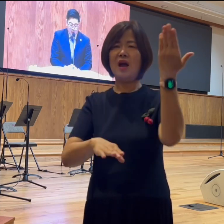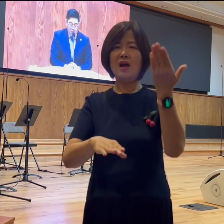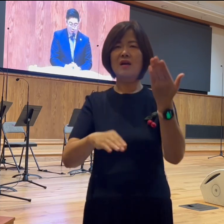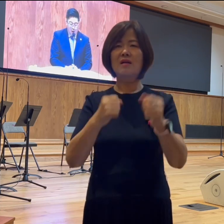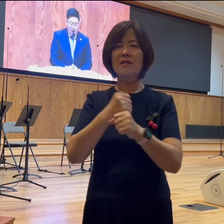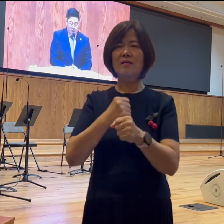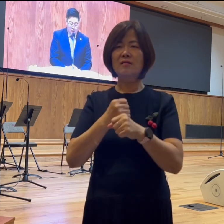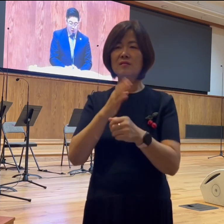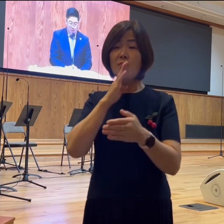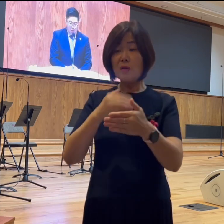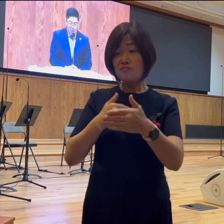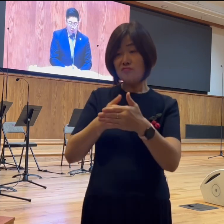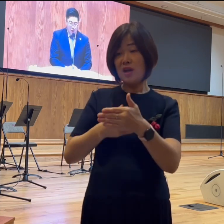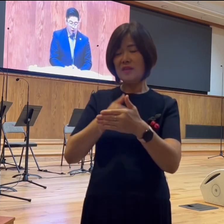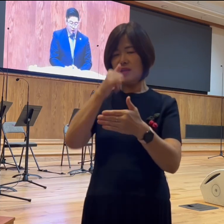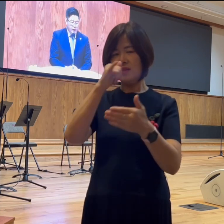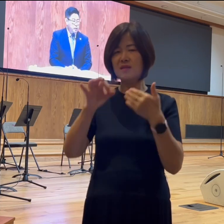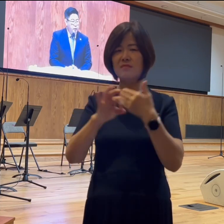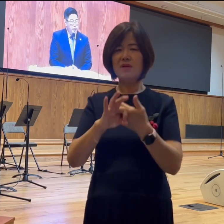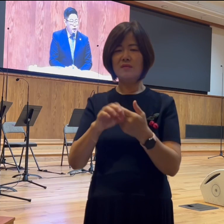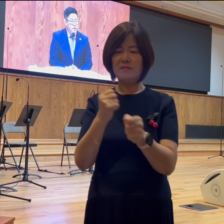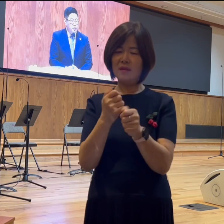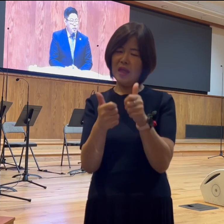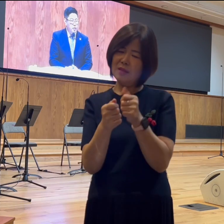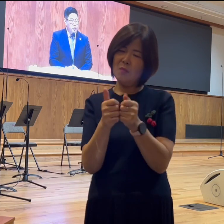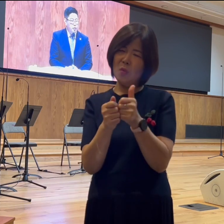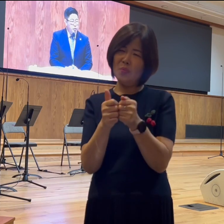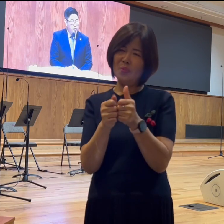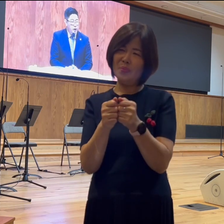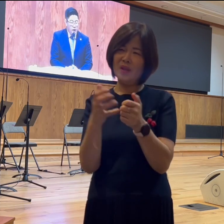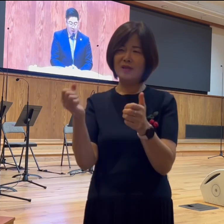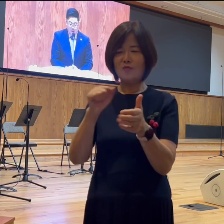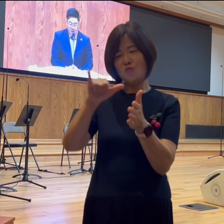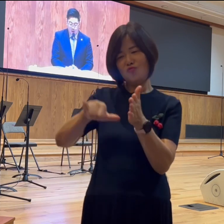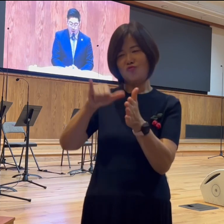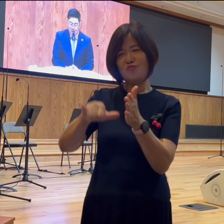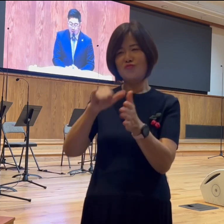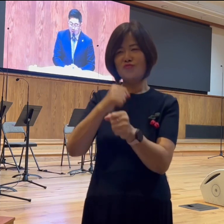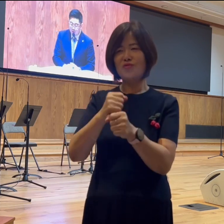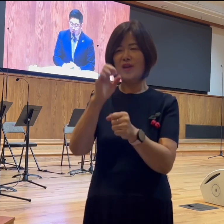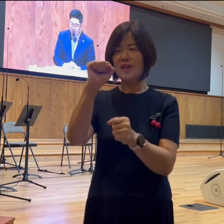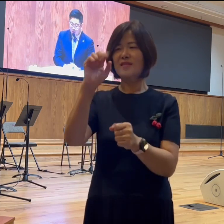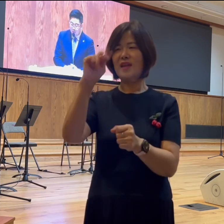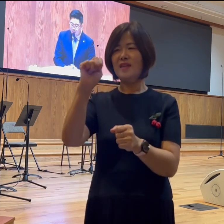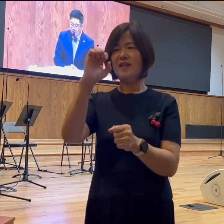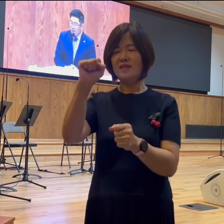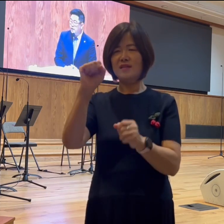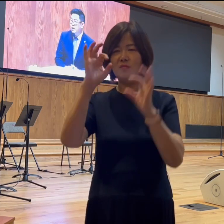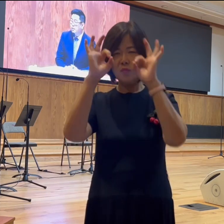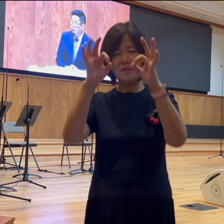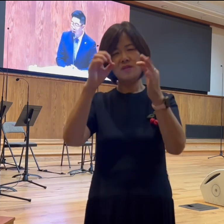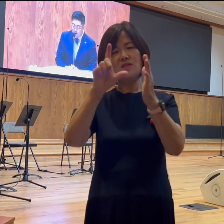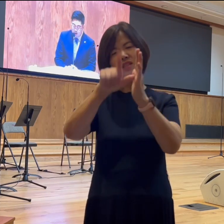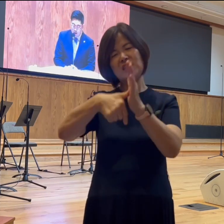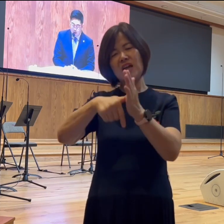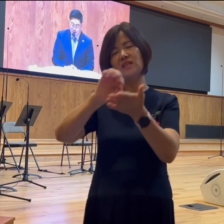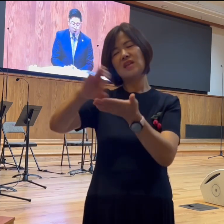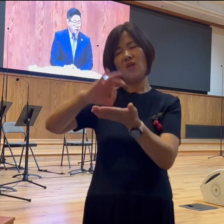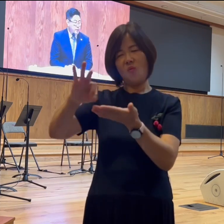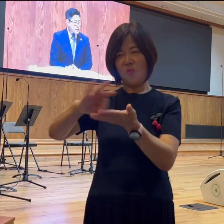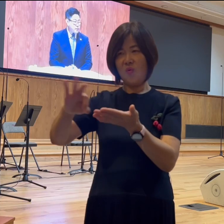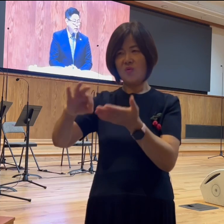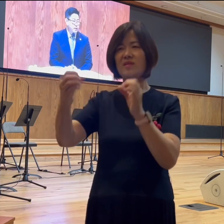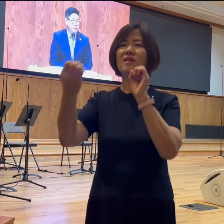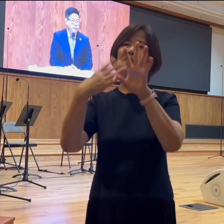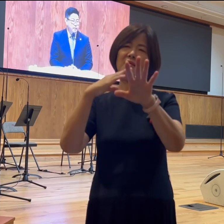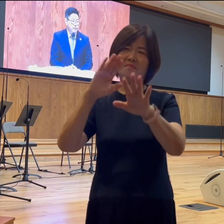스트레스와 불안감을 해소하는 방법으로 스마트폰을 가지고 유튜브나 SNS 등을 보면서 시간을 보낸다, 이렇게